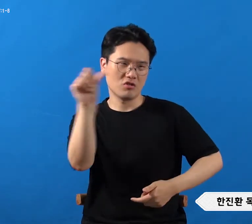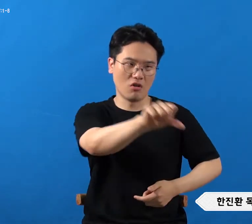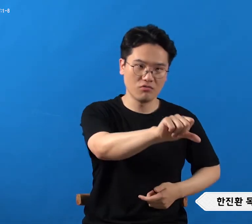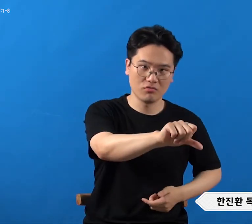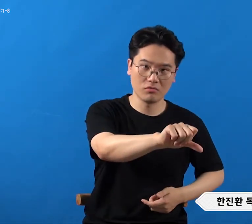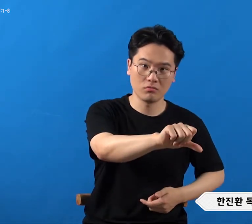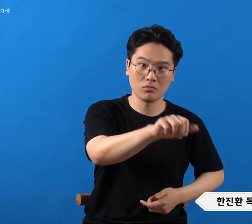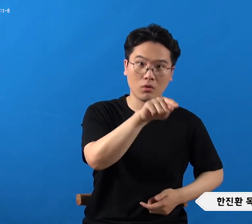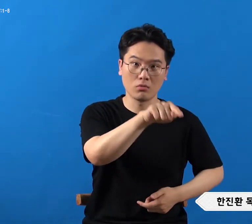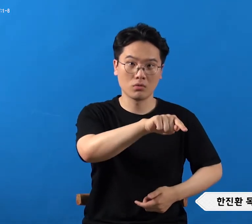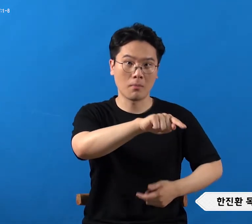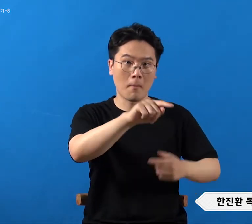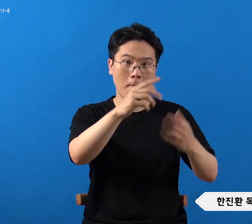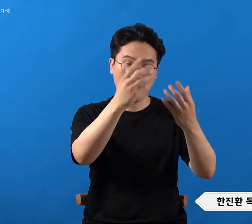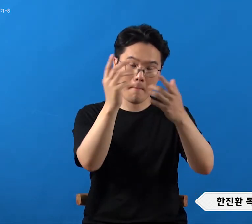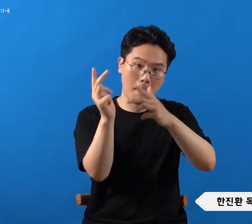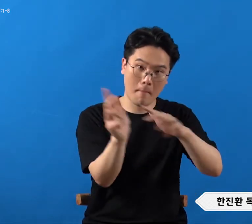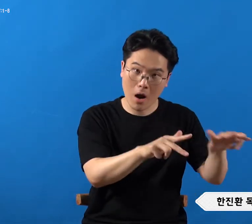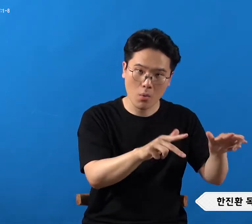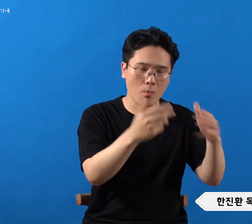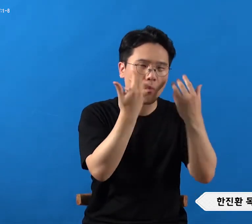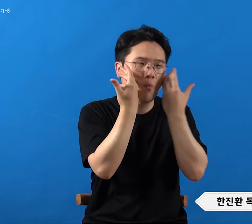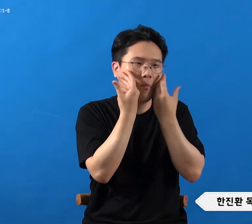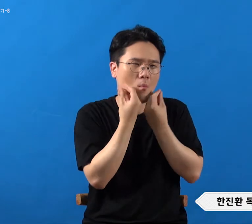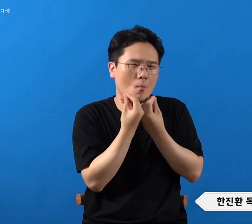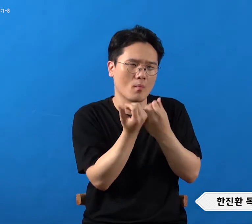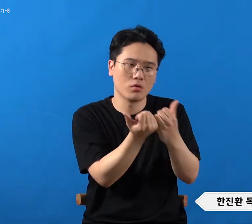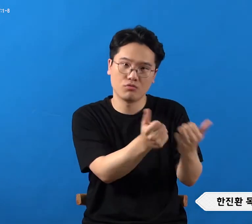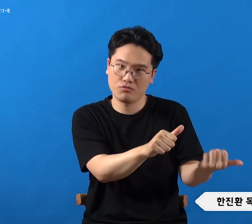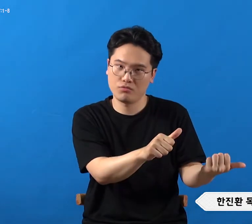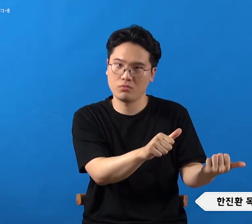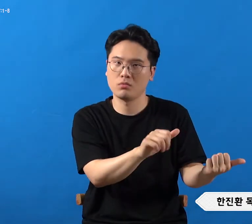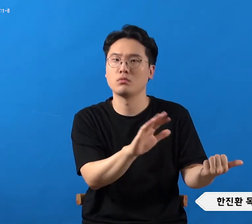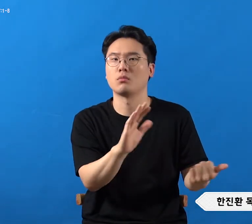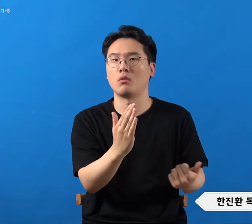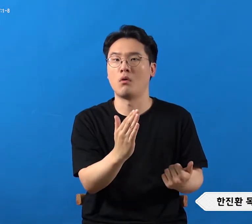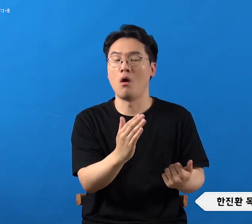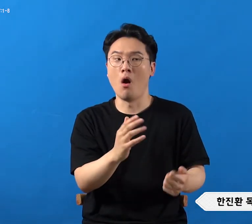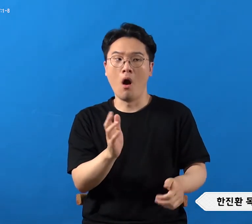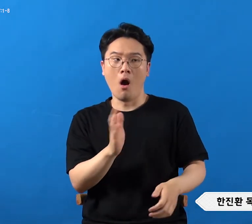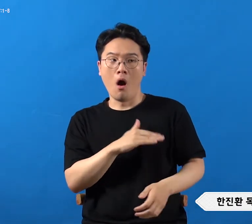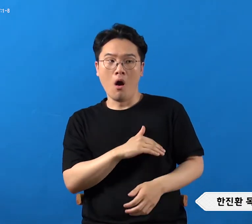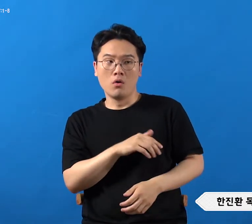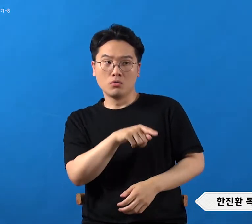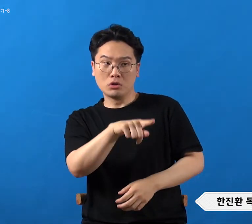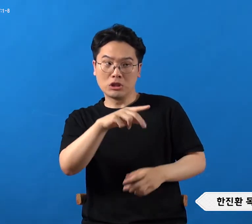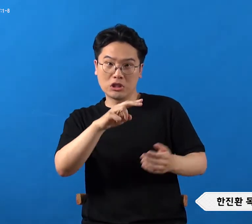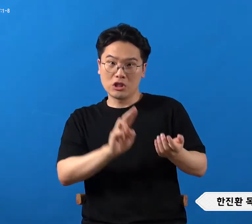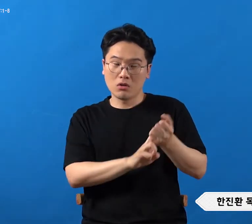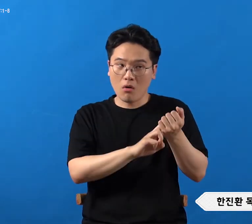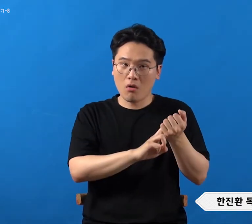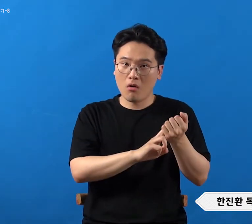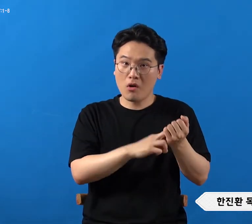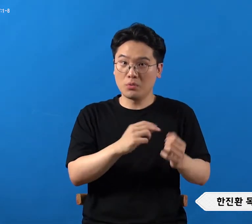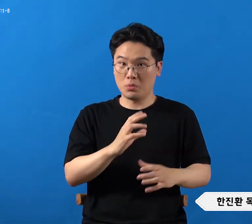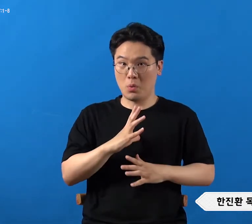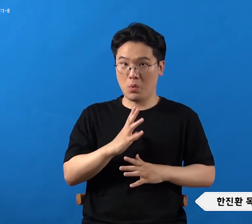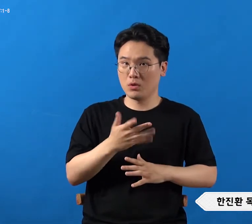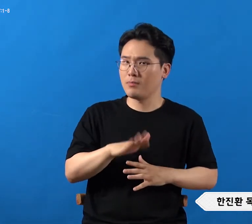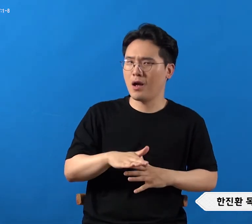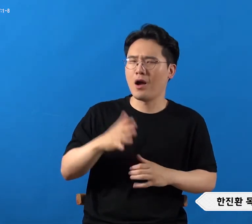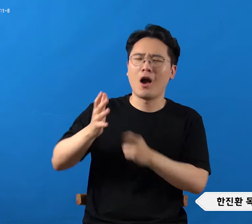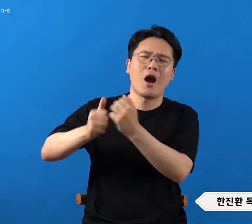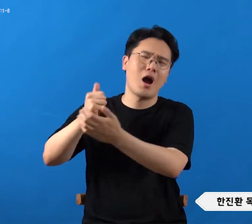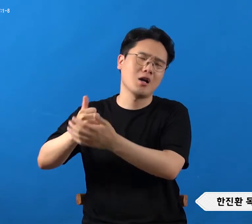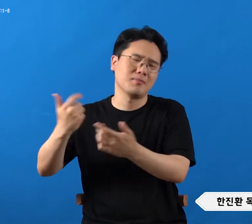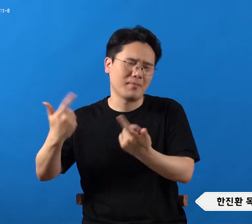않습니까? 우리는 그걸 와 기적이다 하는데 그건 사실은 하나님 늘 하시는 일입니다. 하나님이 손을